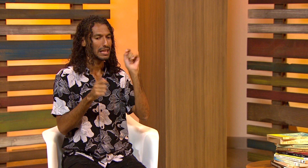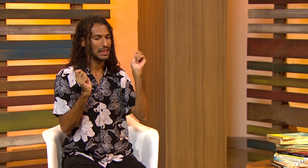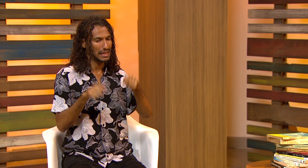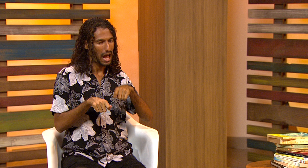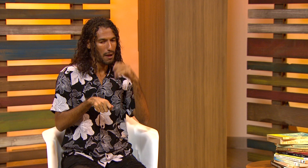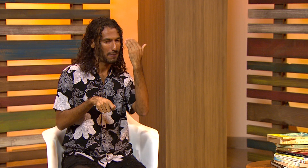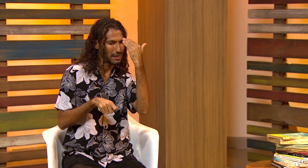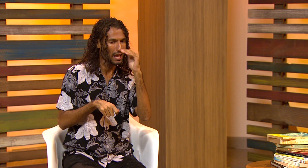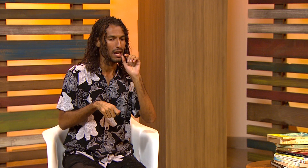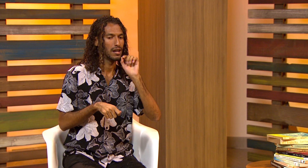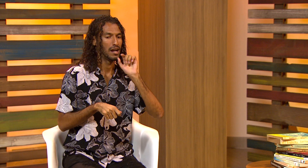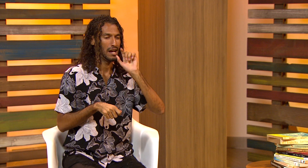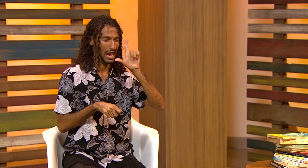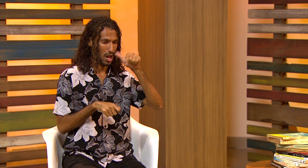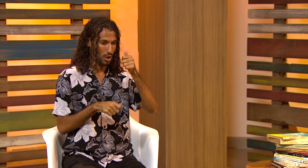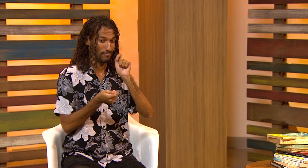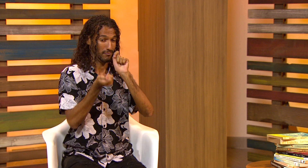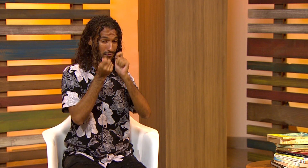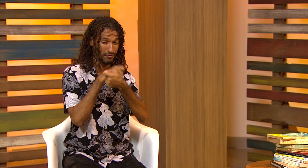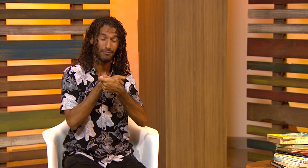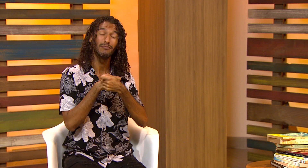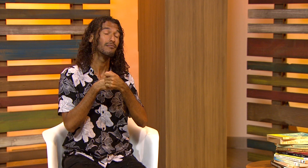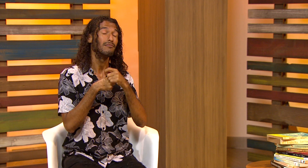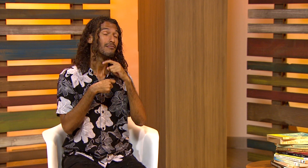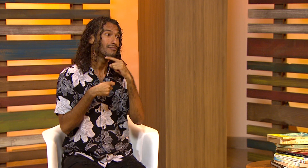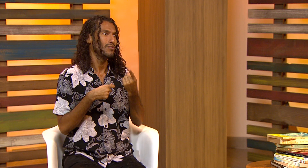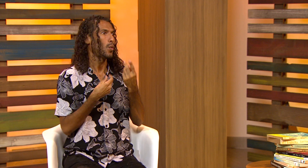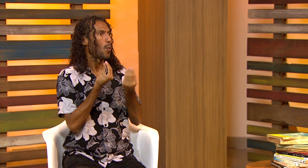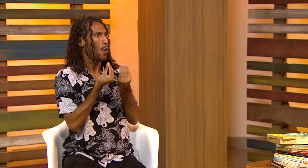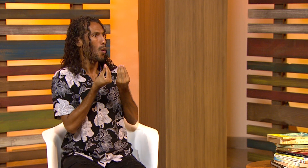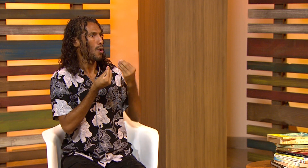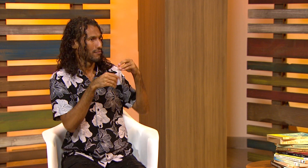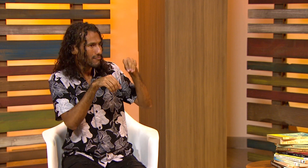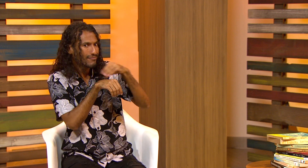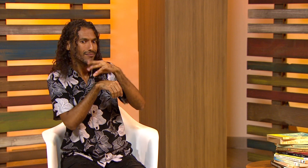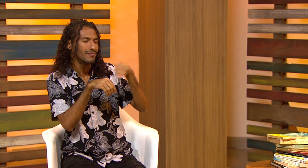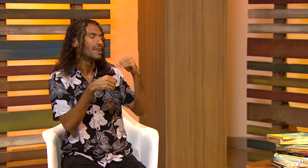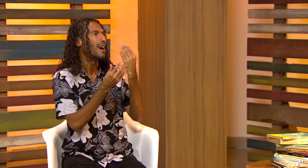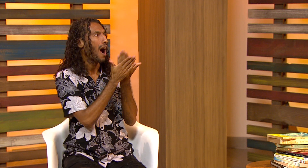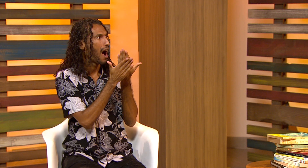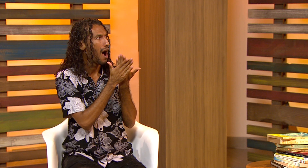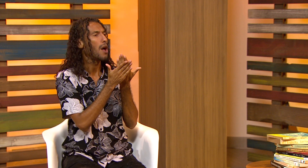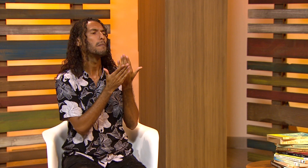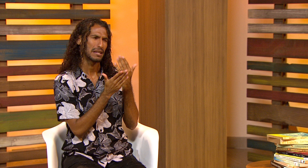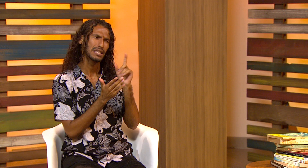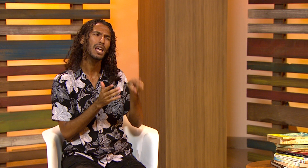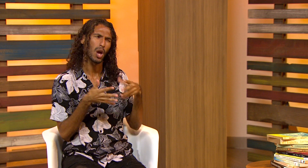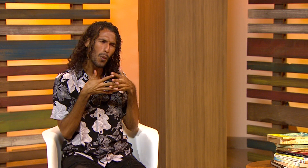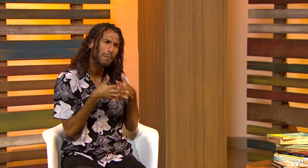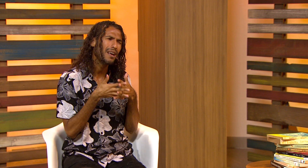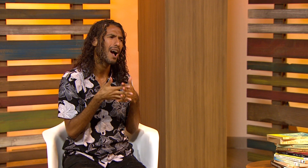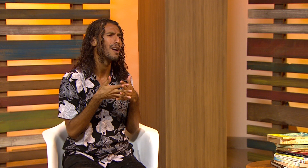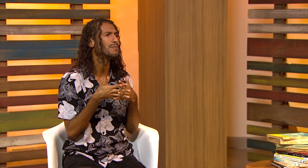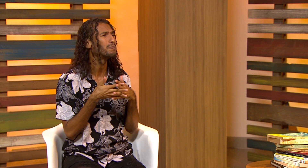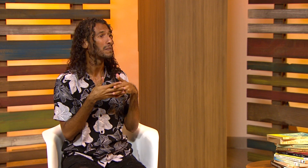etc. Pensando em traduzir da L1 para L2 em tempo real de aulas era bem